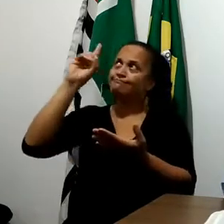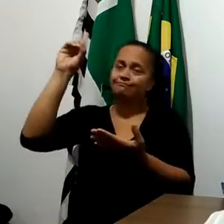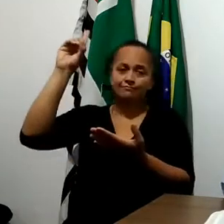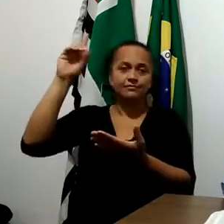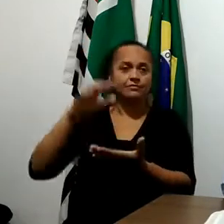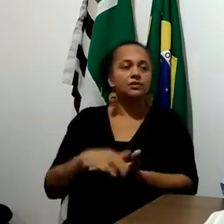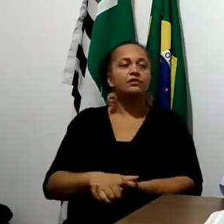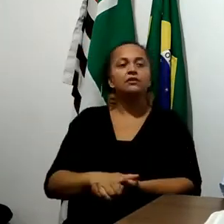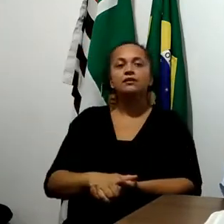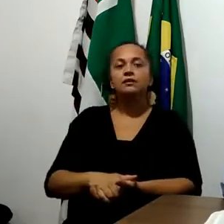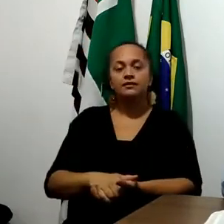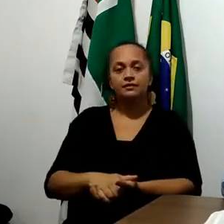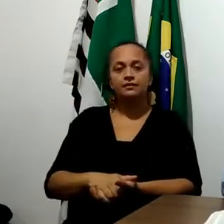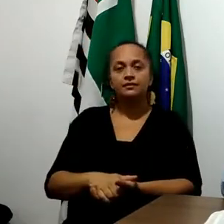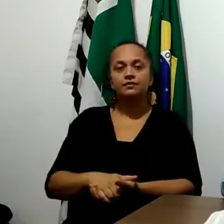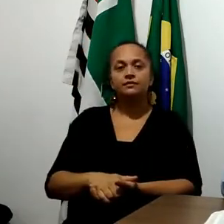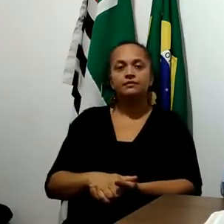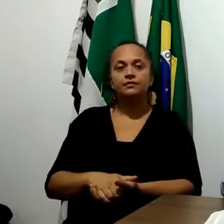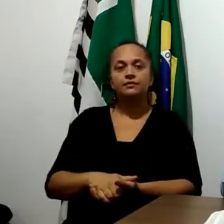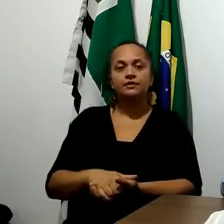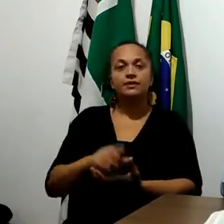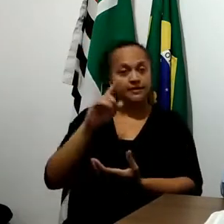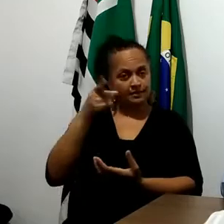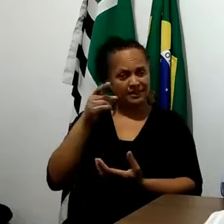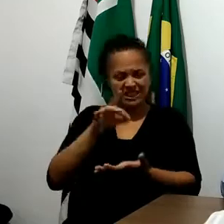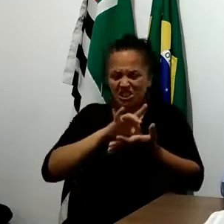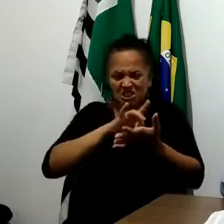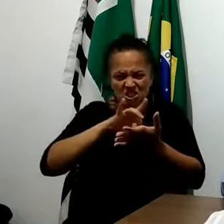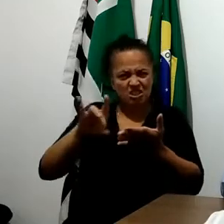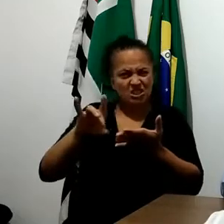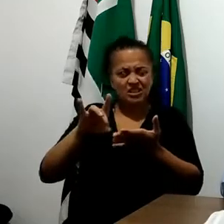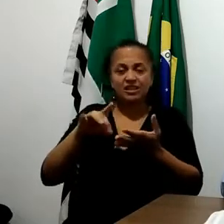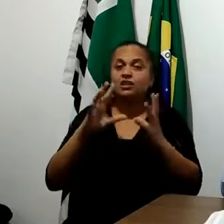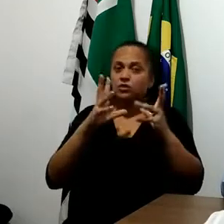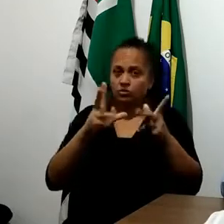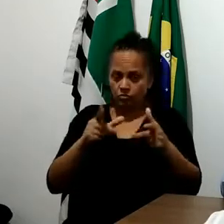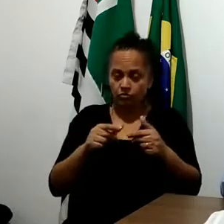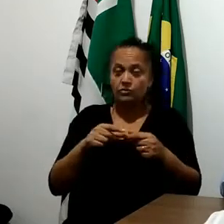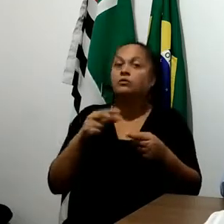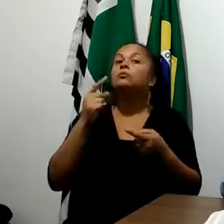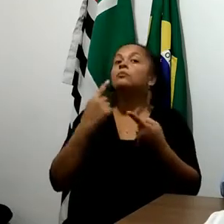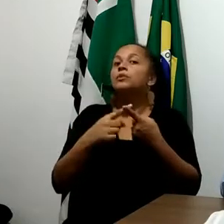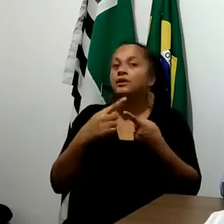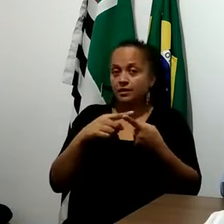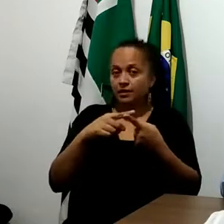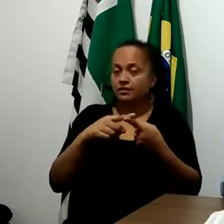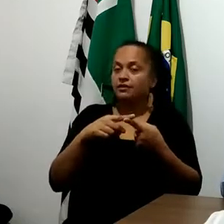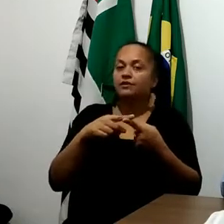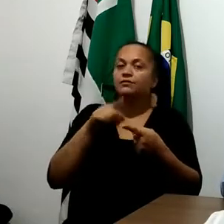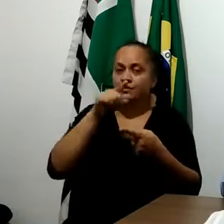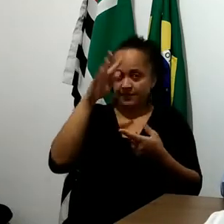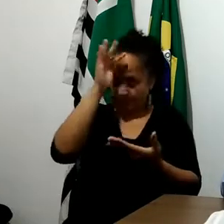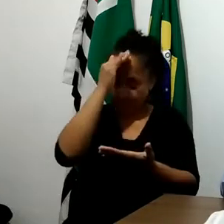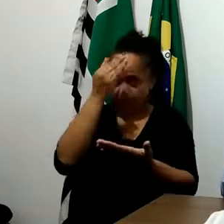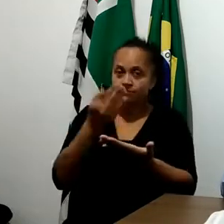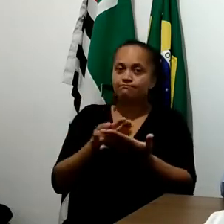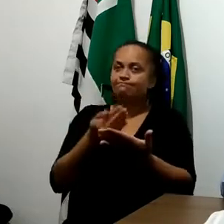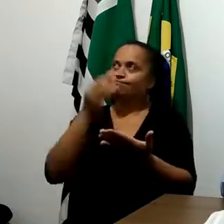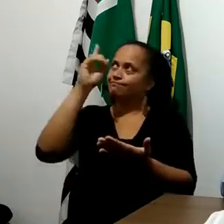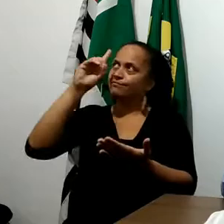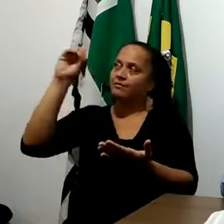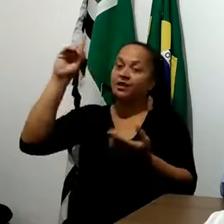odiados de todos por causa do meu nome. Aquele, porém, que perseverar até o